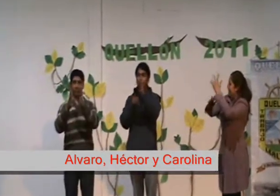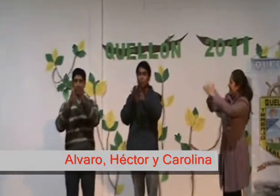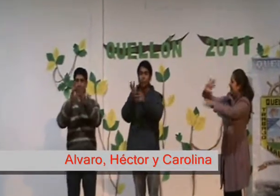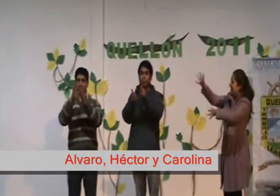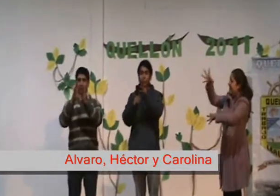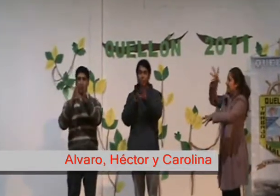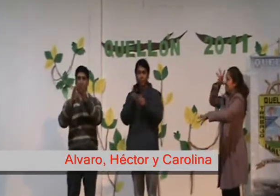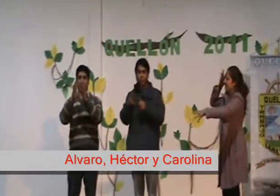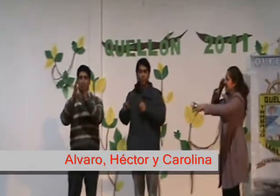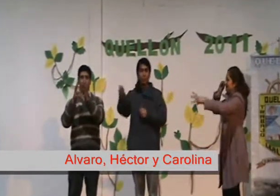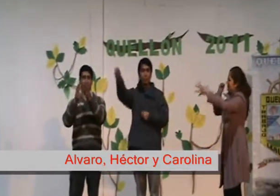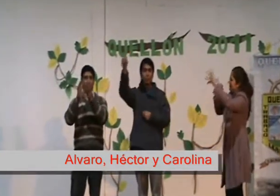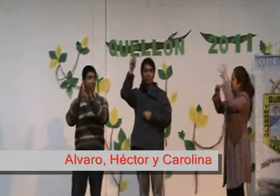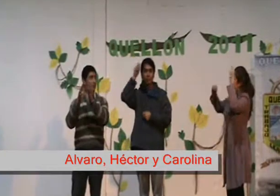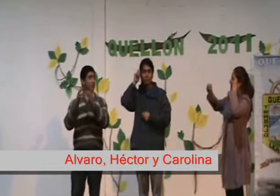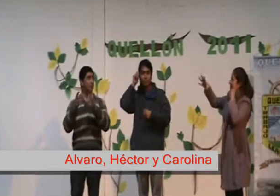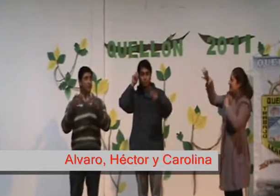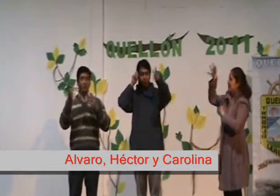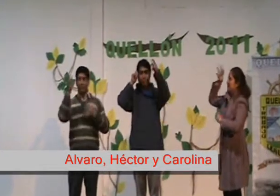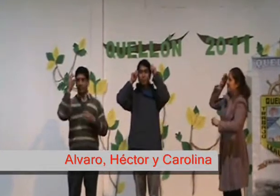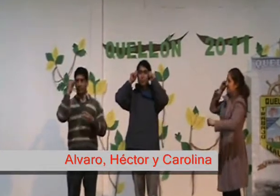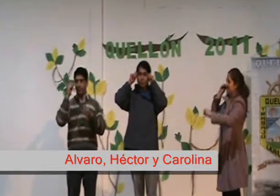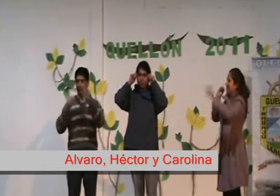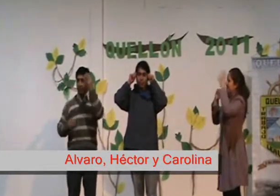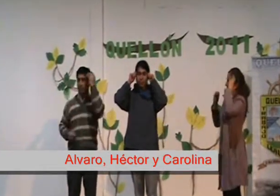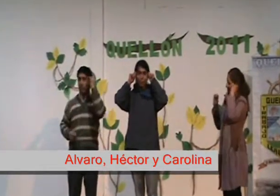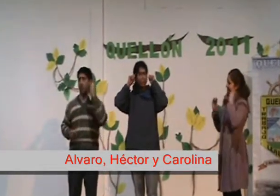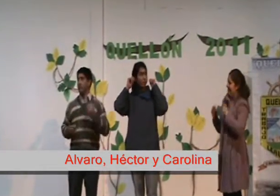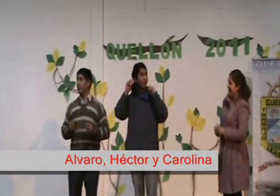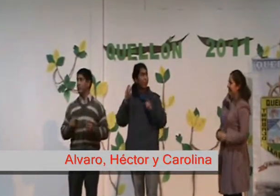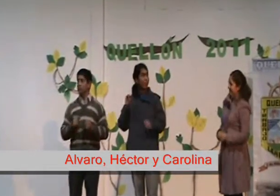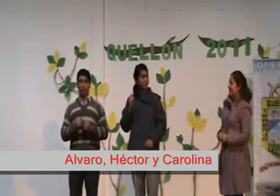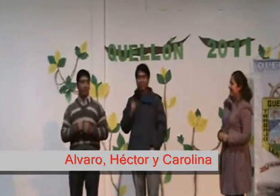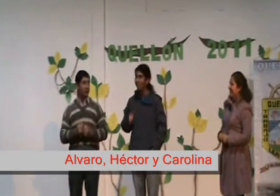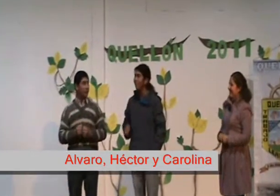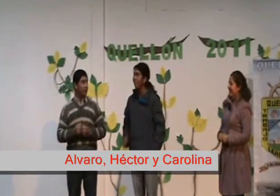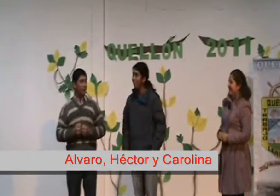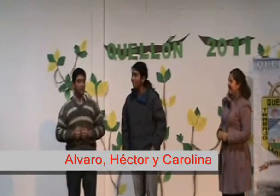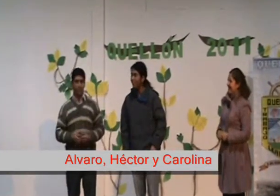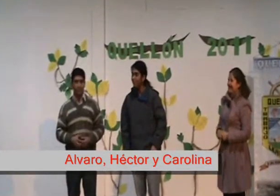las señas estar aprendiendo. Las puedan aprender. Gracias.